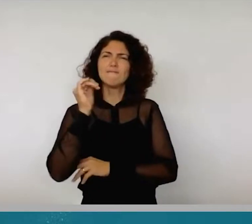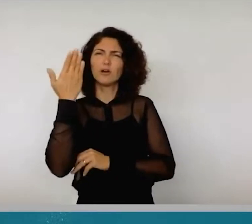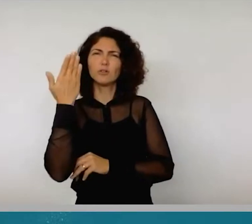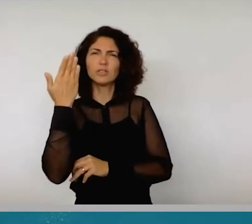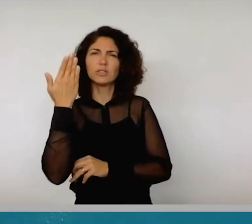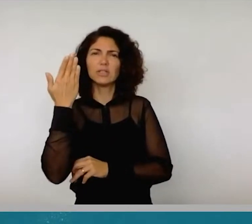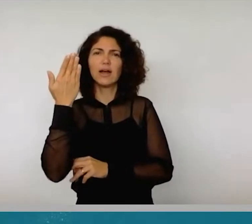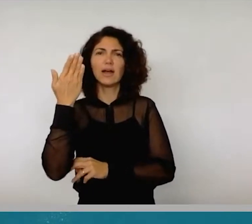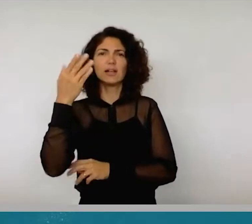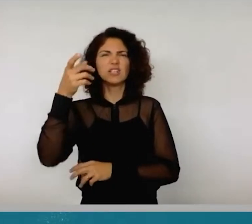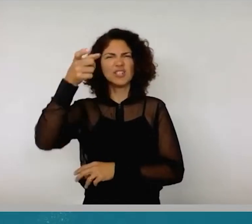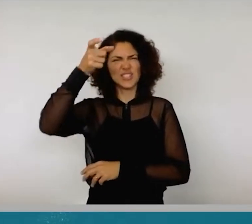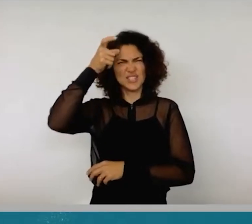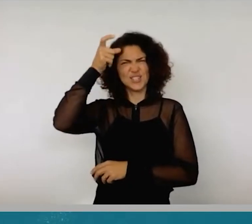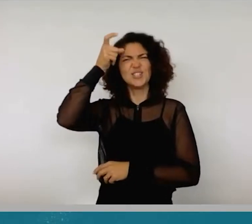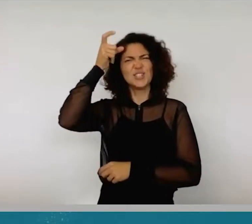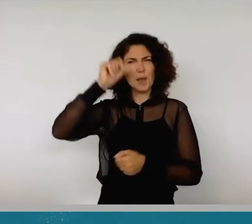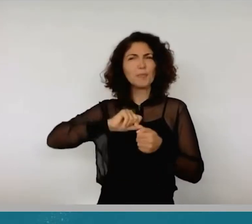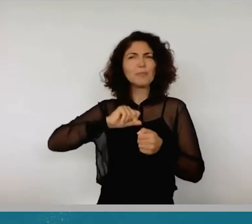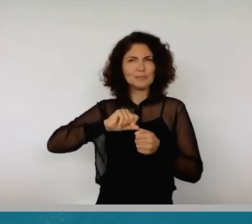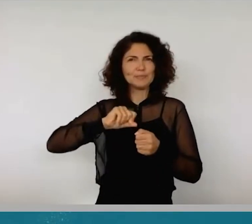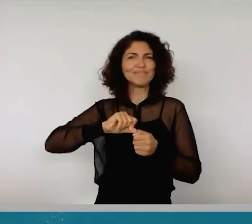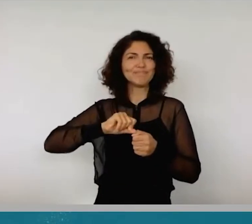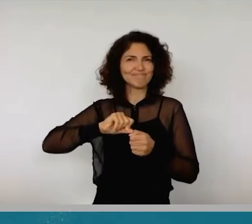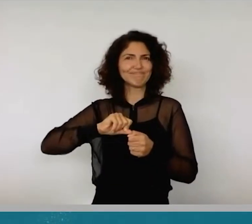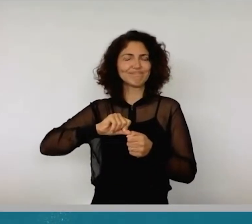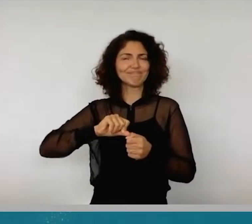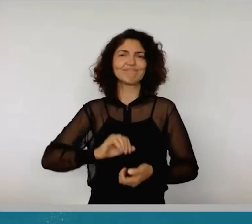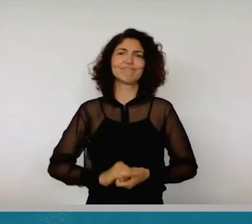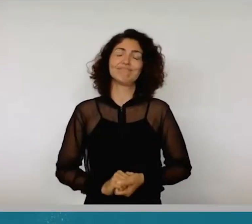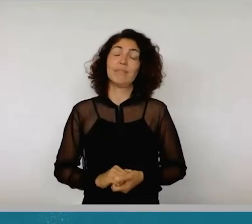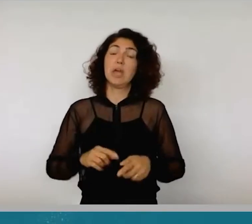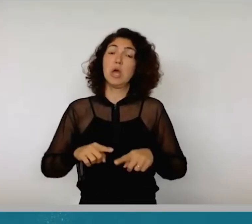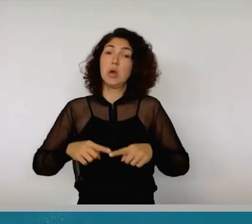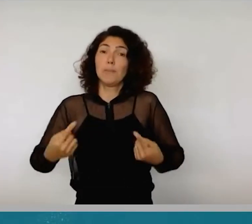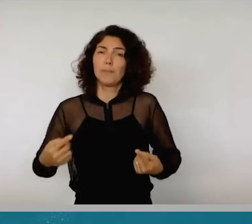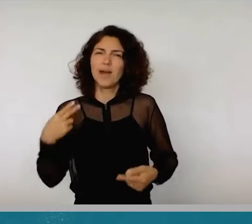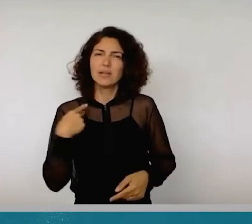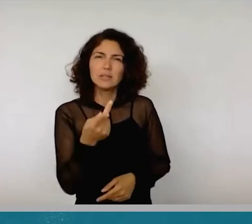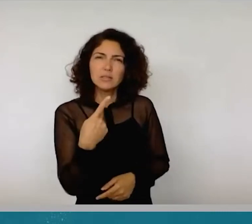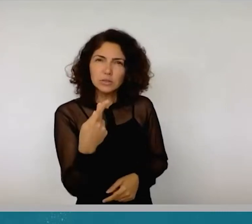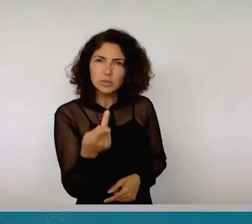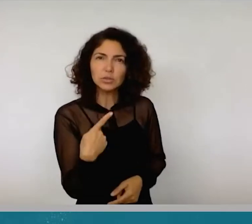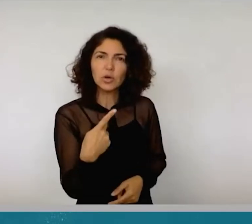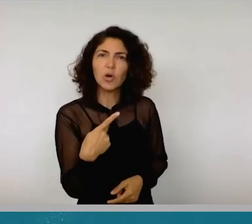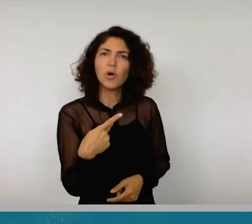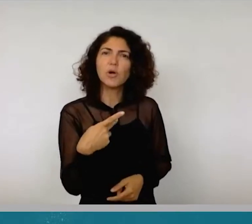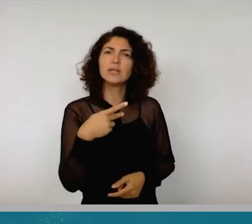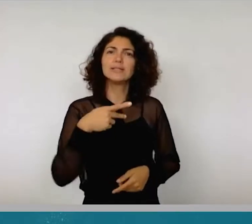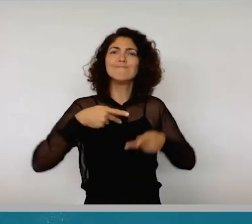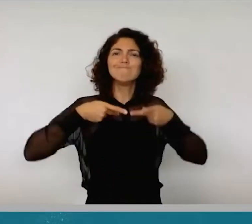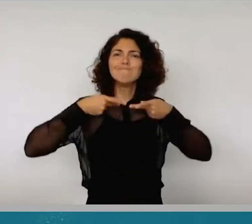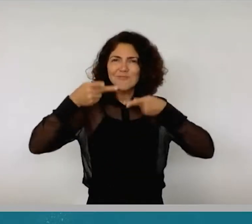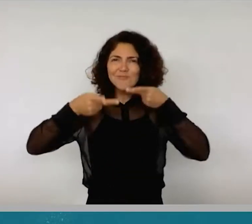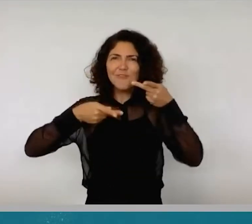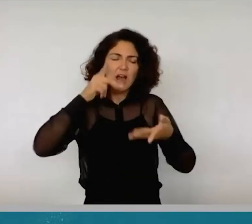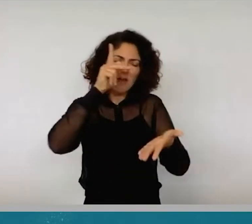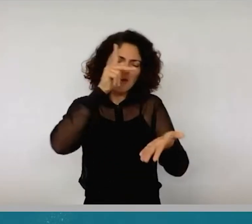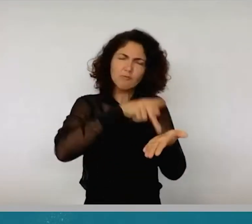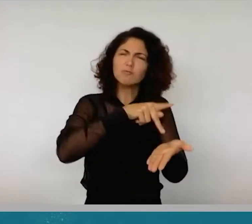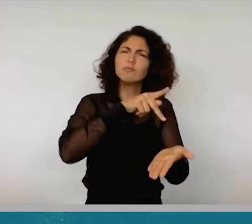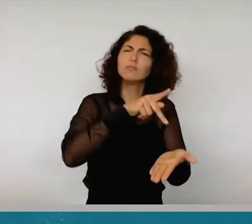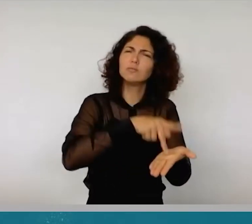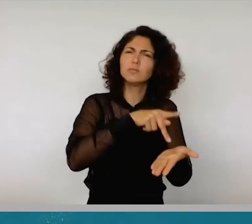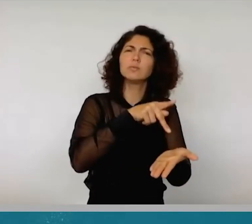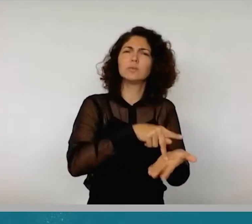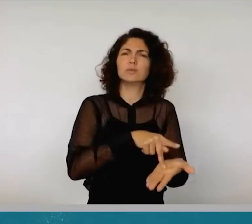mas a nossa palavra precisa ser uma palavra honesta, sincera e verdadeira.